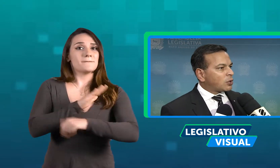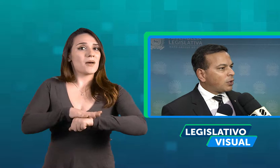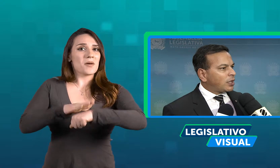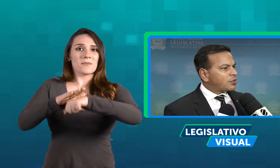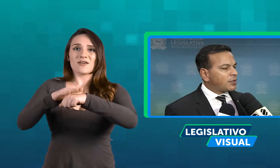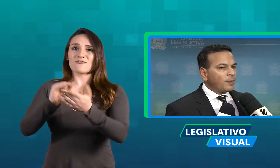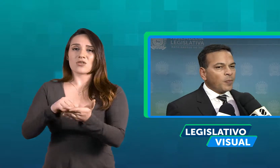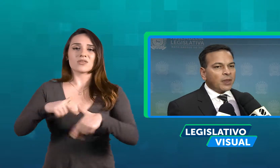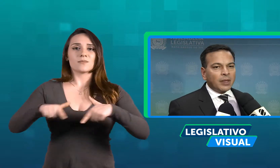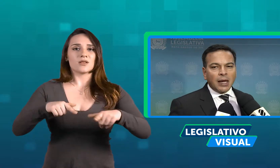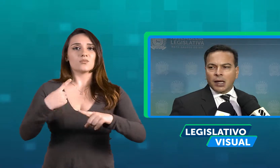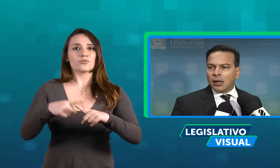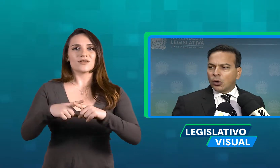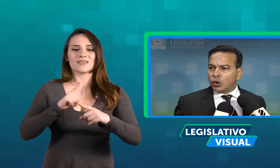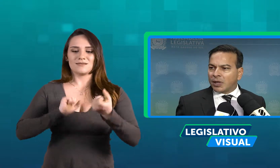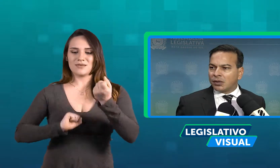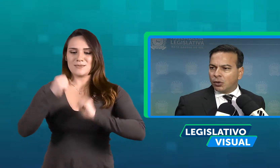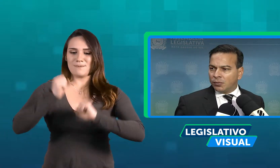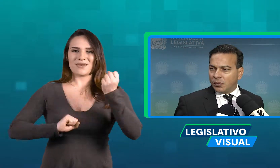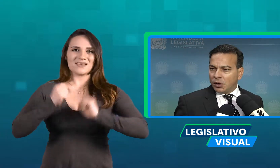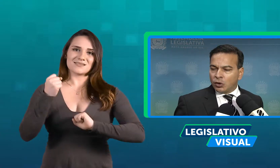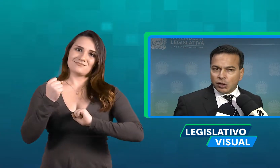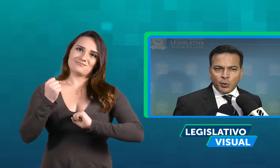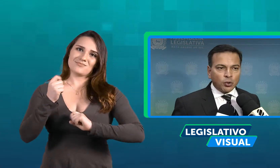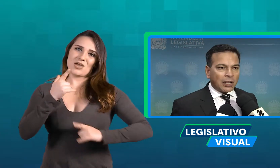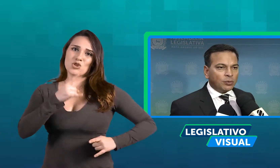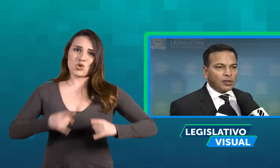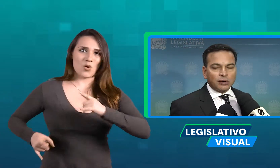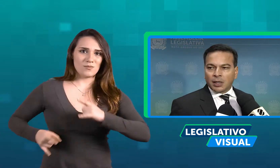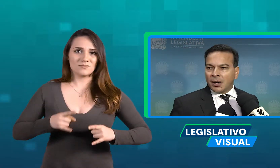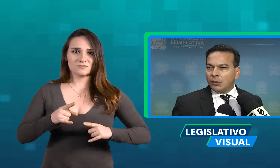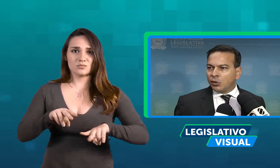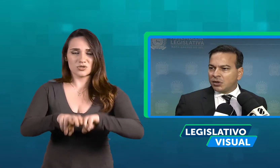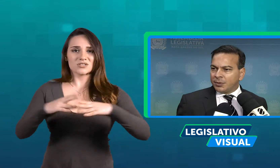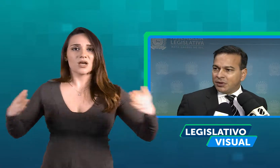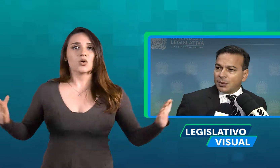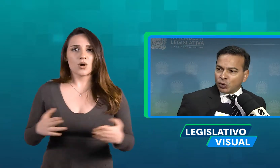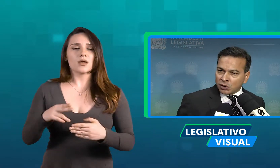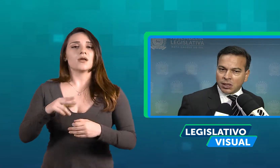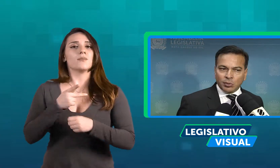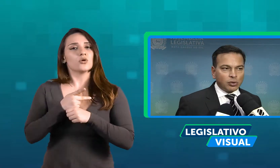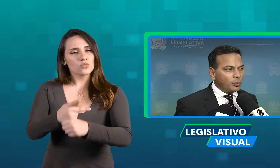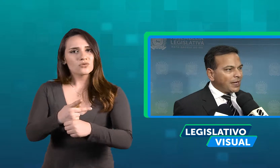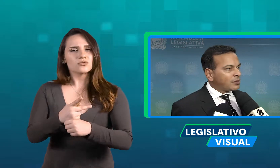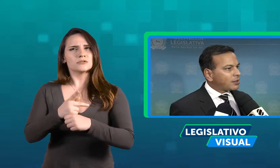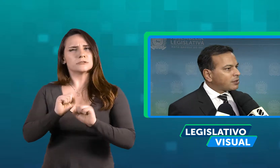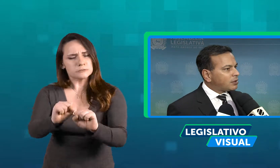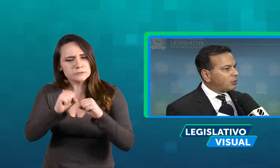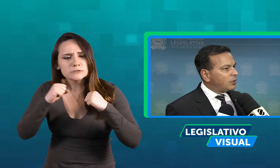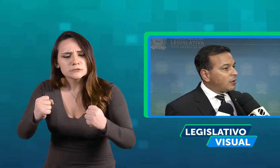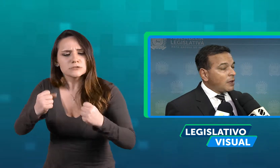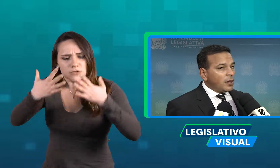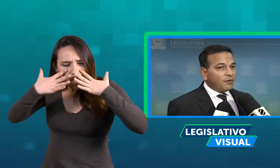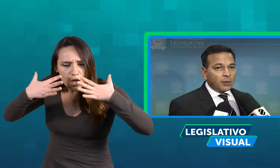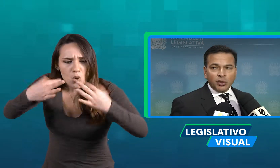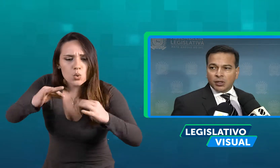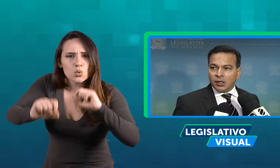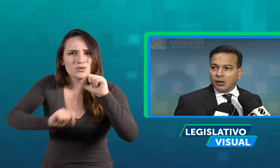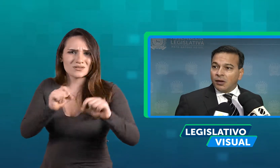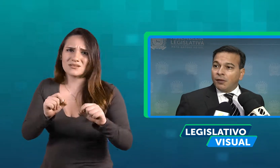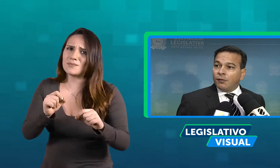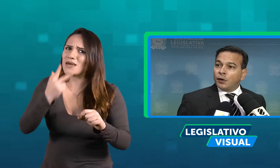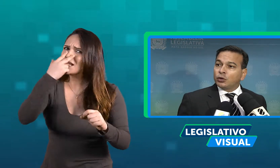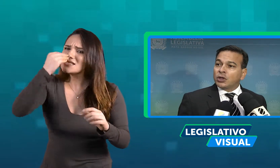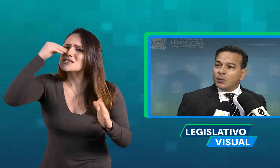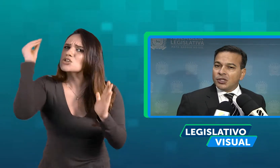estrutural decorrente da automação. Nós, procuradores do trabalho, nos debruçamos sobre essa questão e vemos